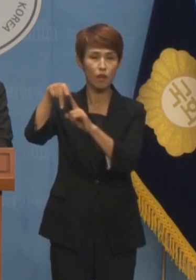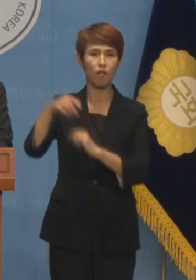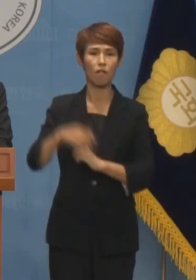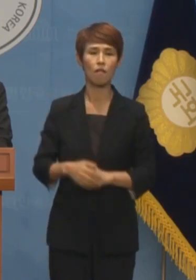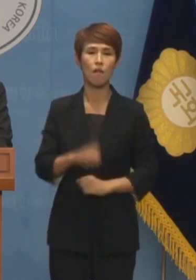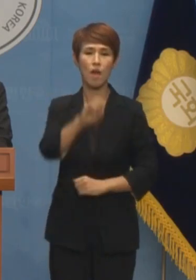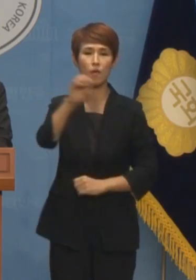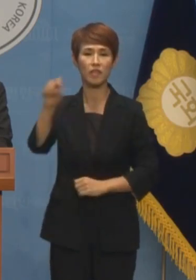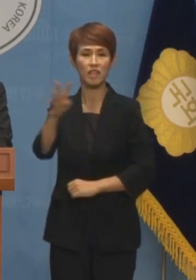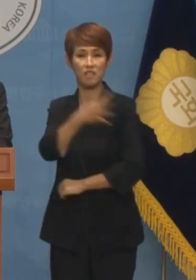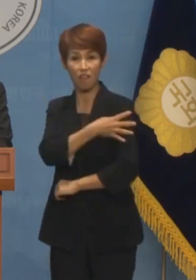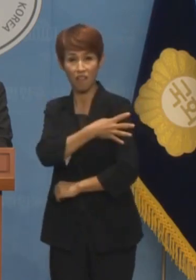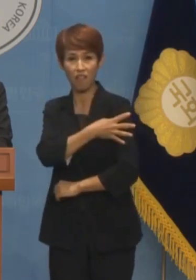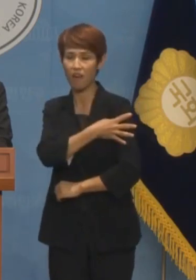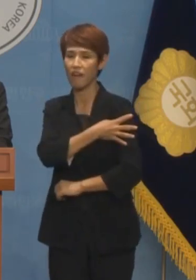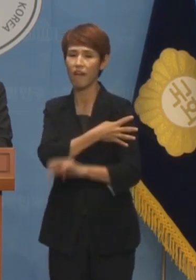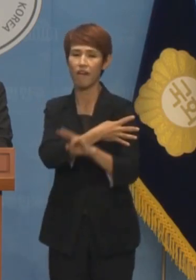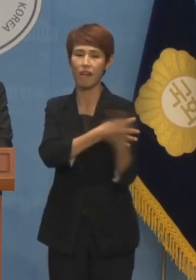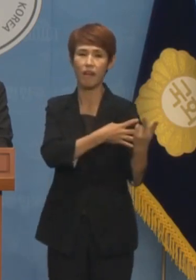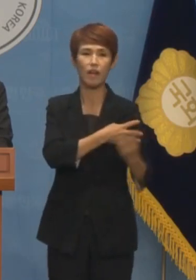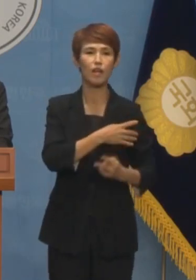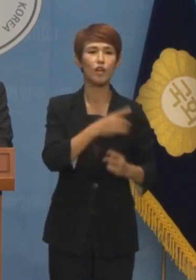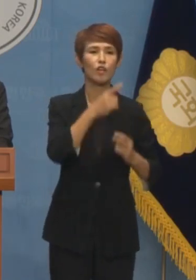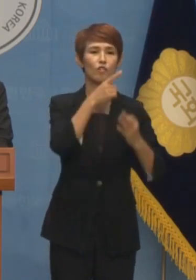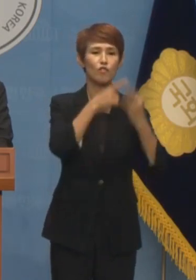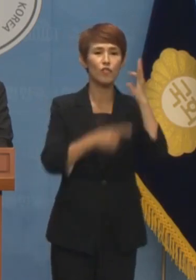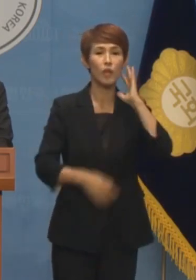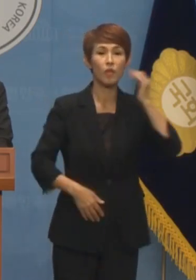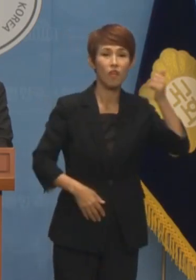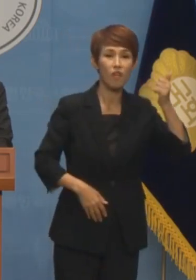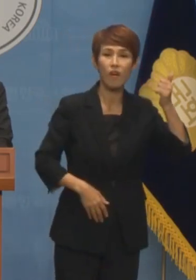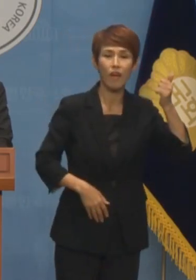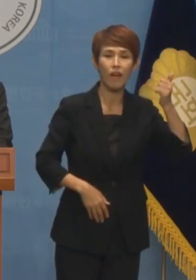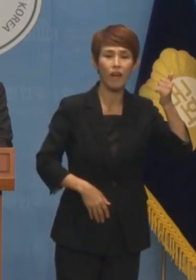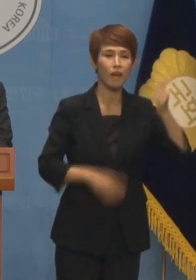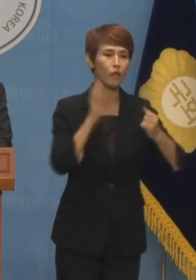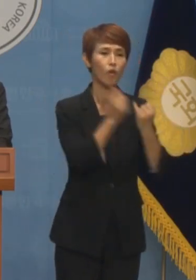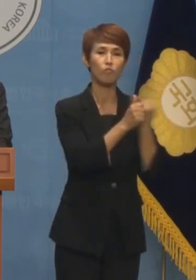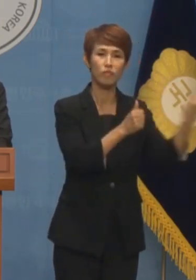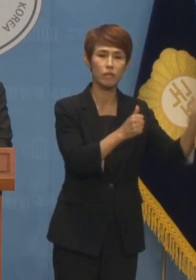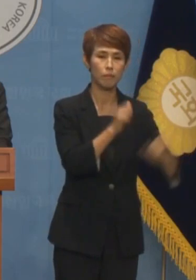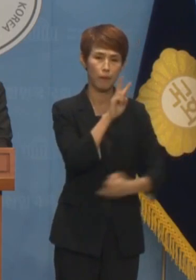됐다가 윤석열 대통령이 됐다가 김건희 여사가 되었습니다.